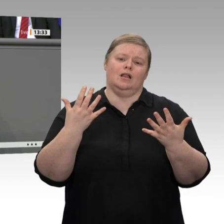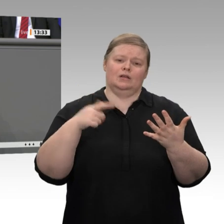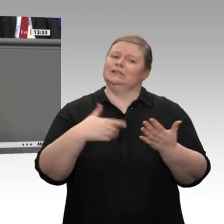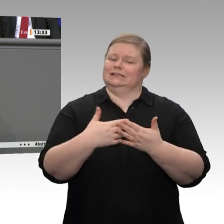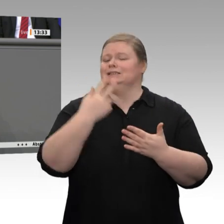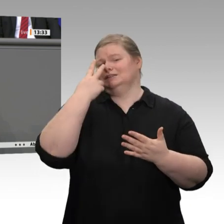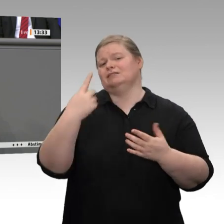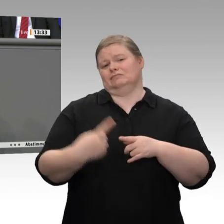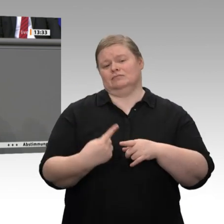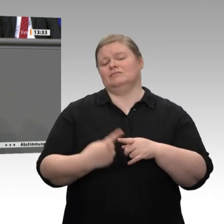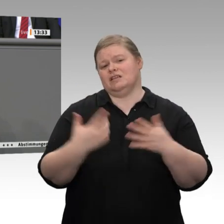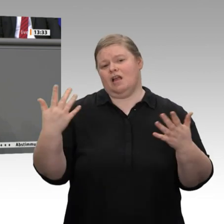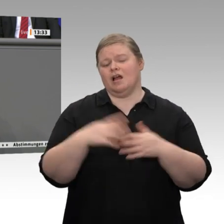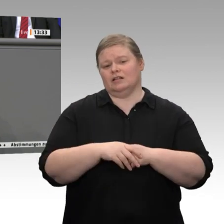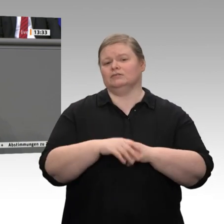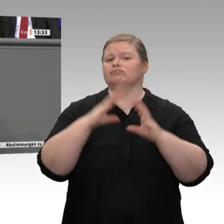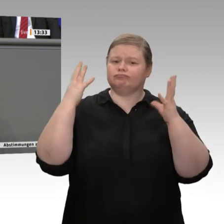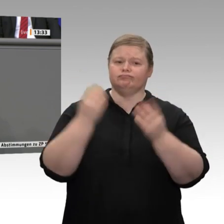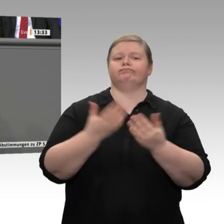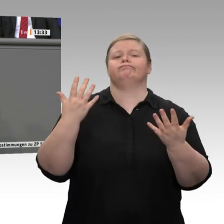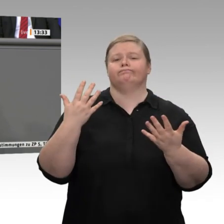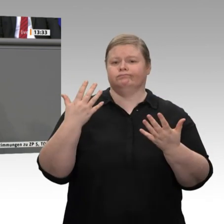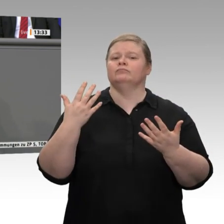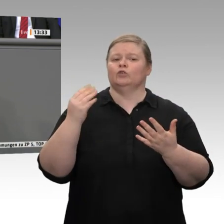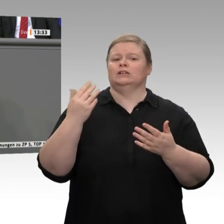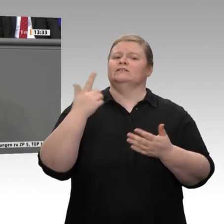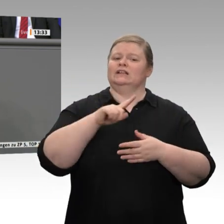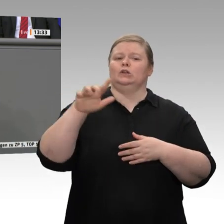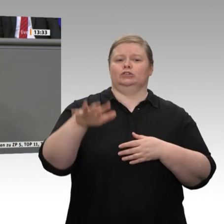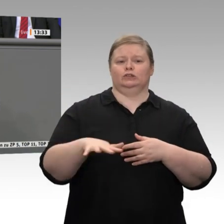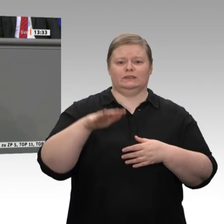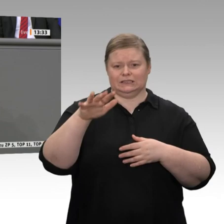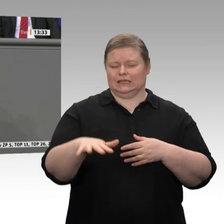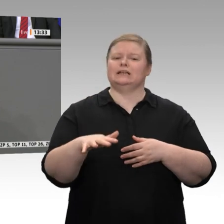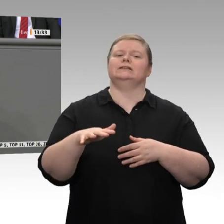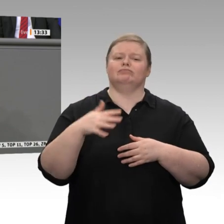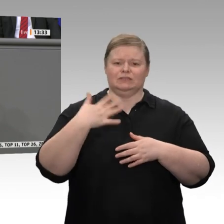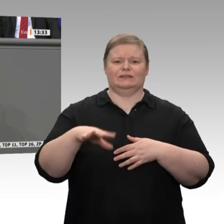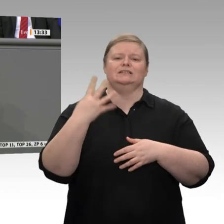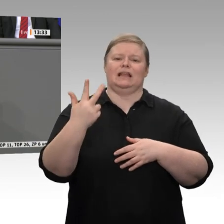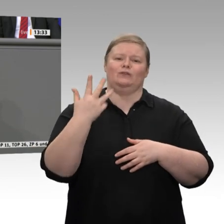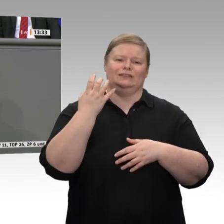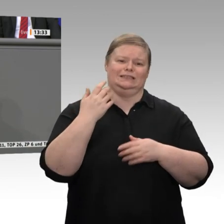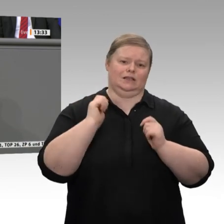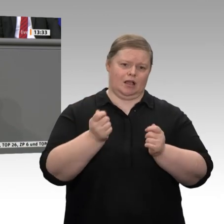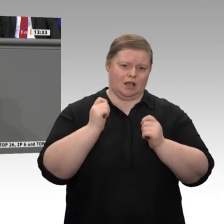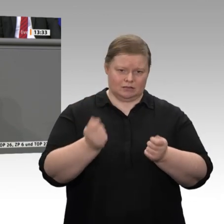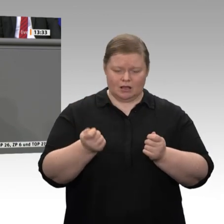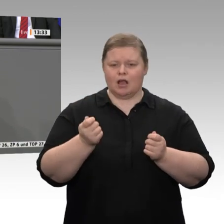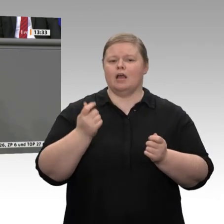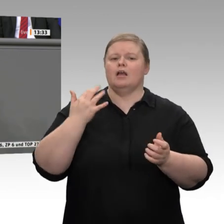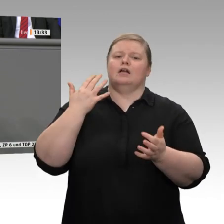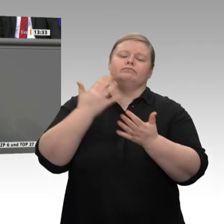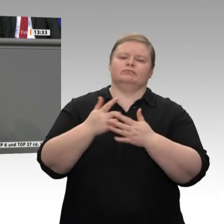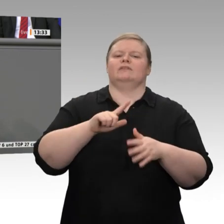in 2015 auf 1500 Anträge in 2018, auch bedingt durch das Brexit-Referendum. Aber für uns